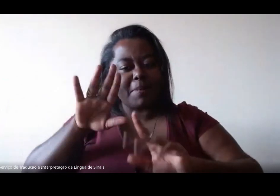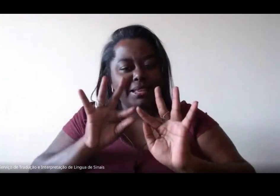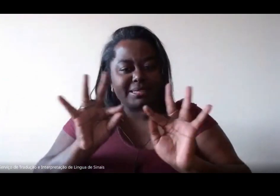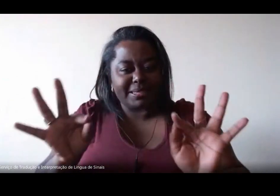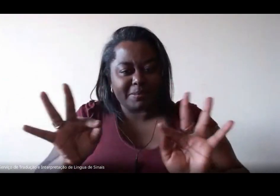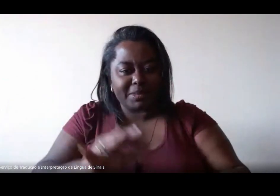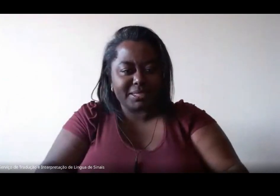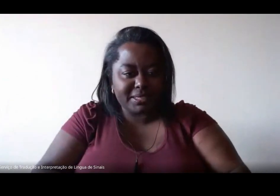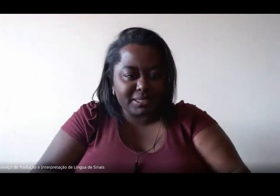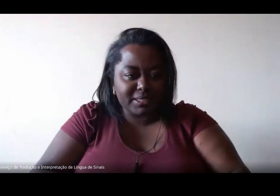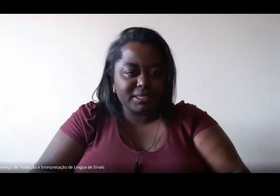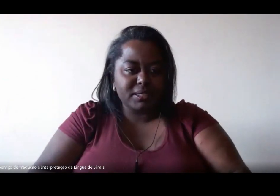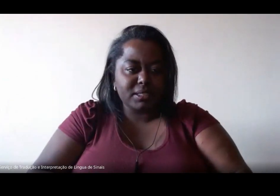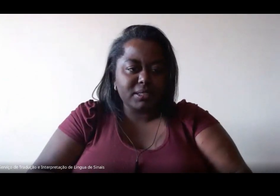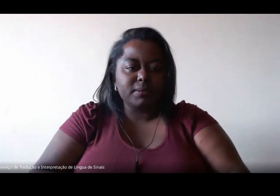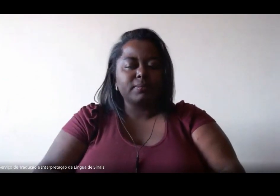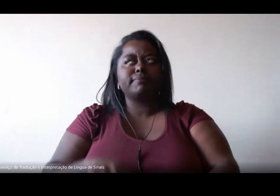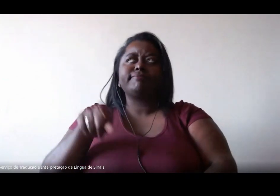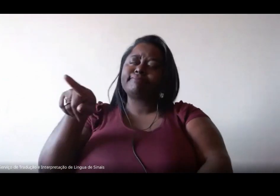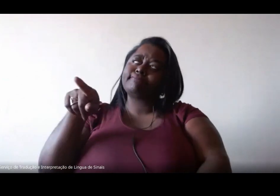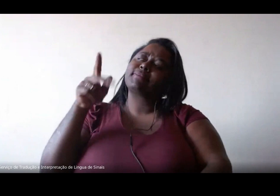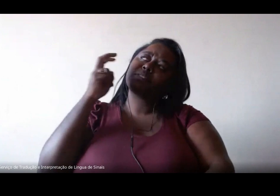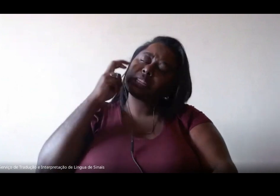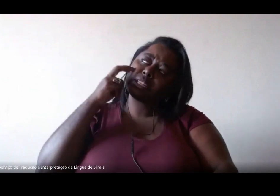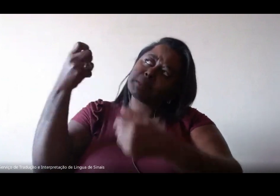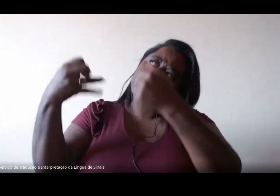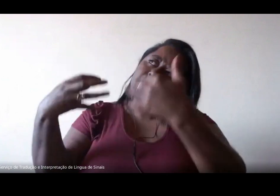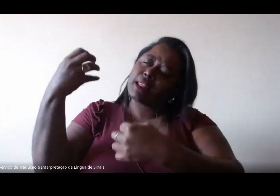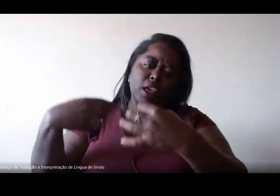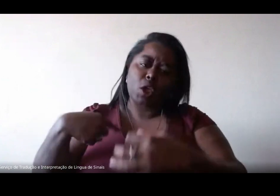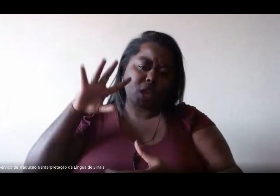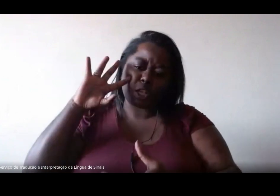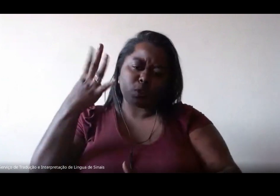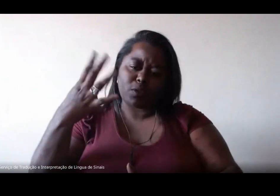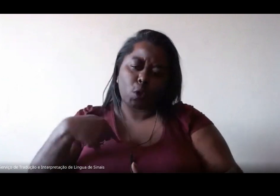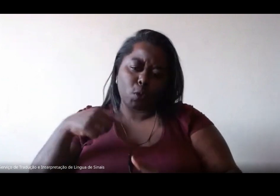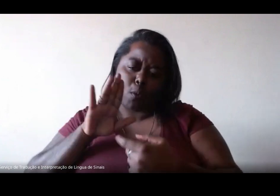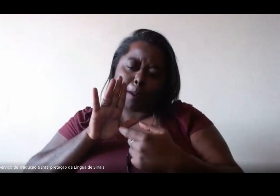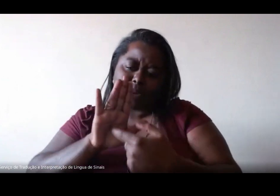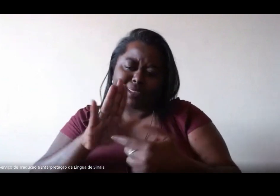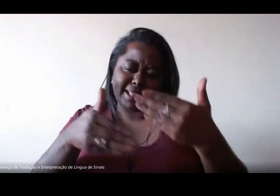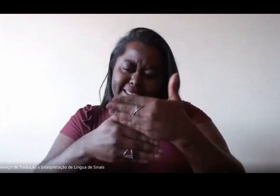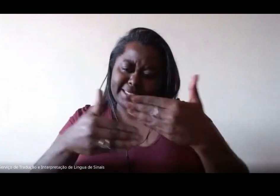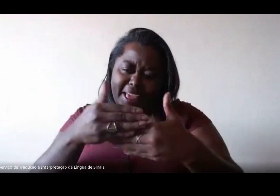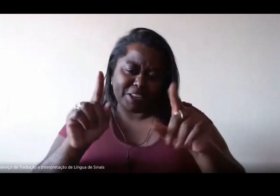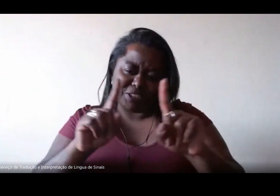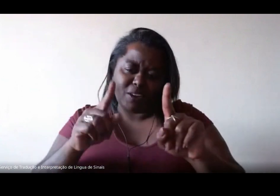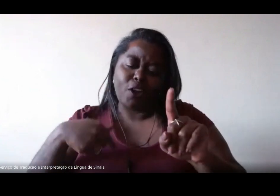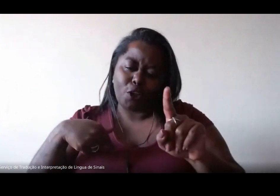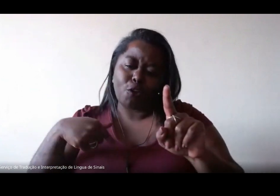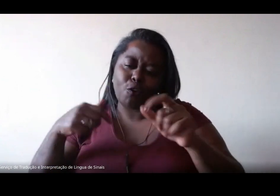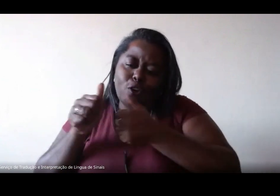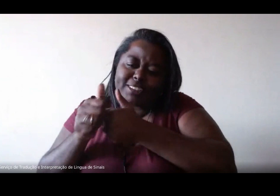fala vai ser bem mais simples. Assim, enquanto ela está falando aqui, eu resolvi, eu não vou mais apresentar slide, não, vou